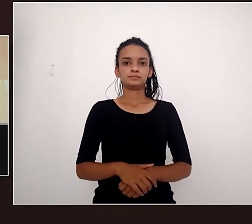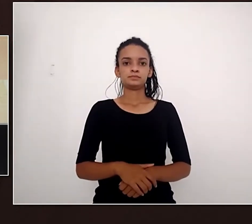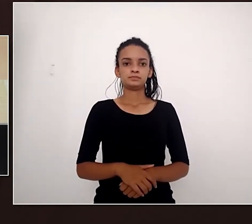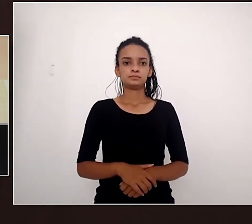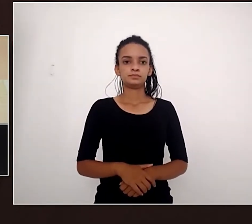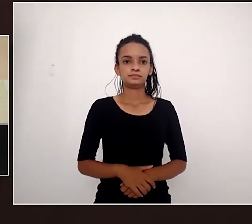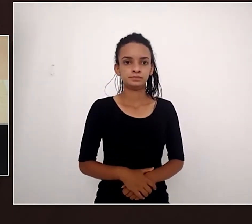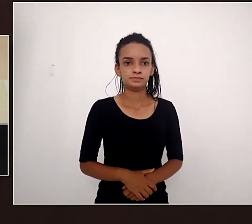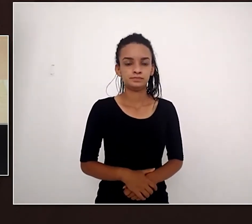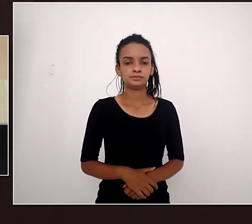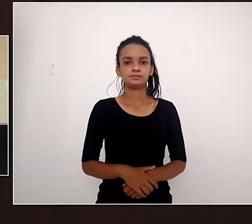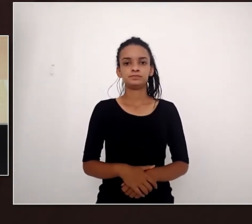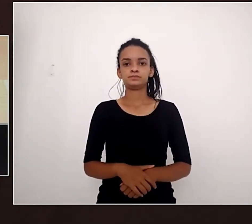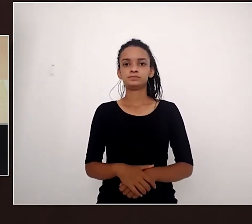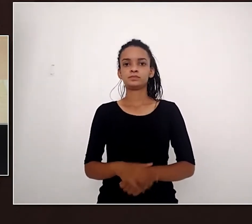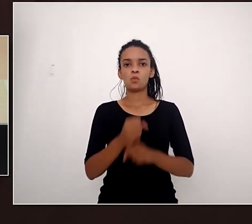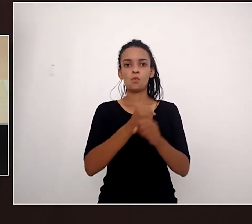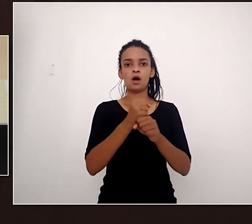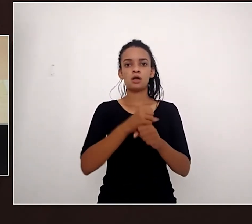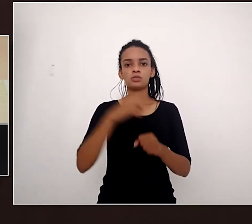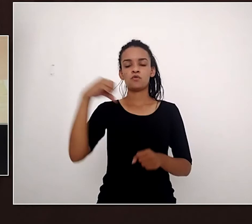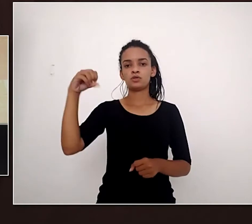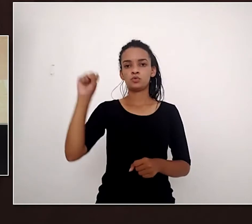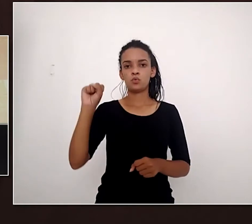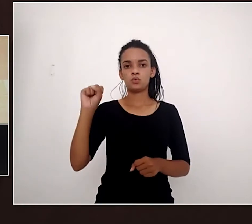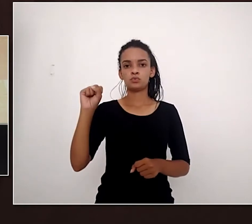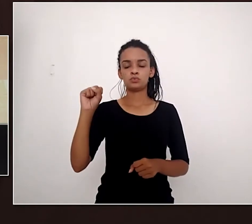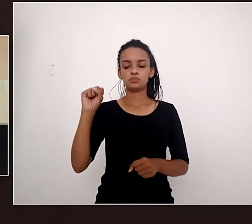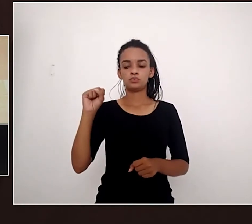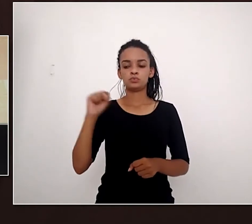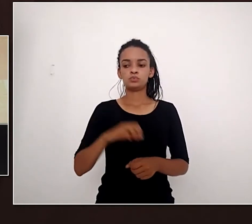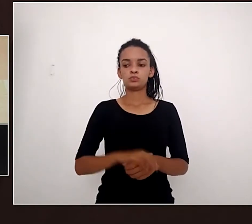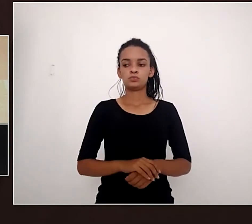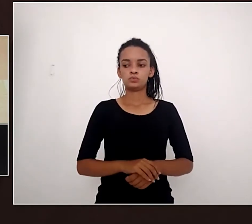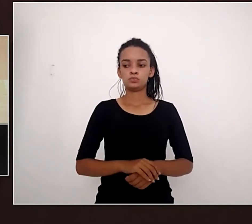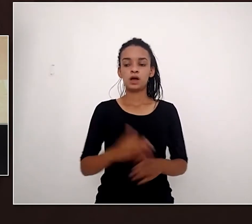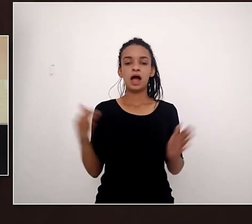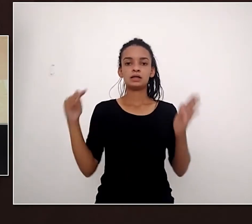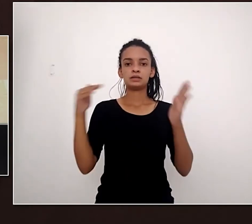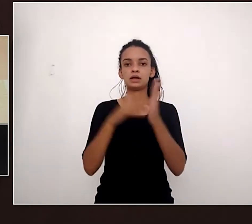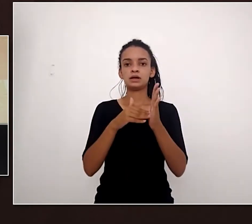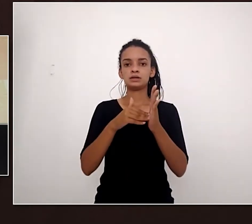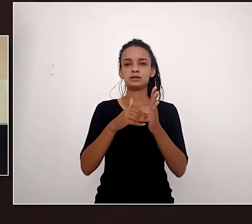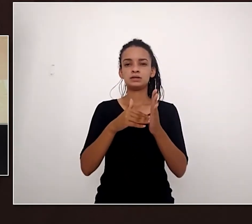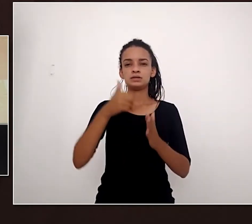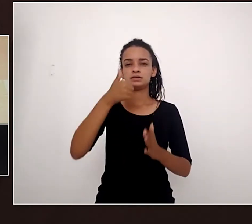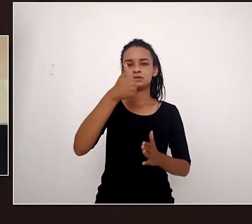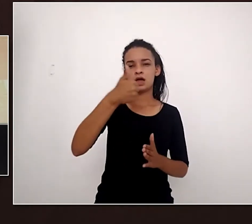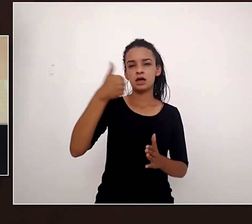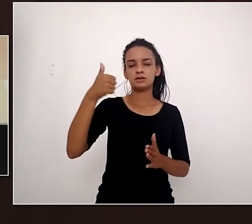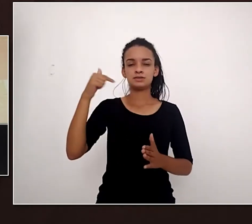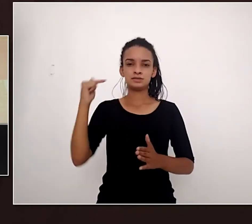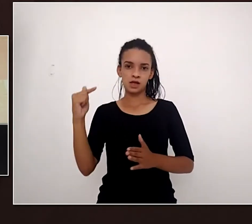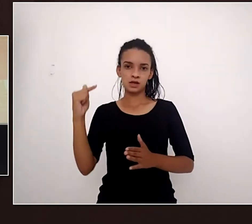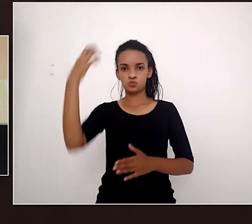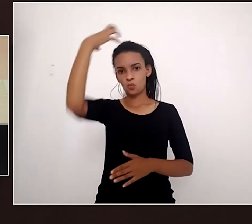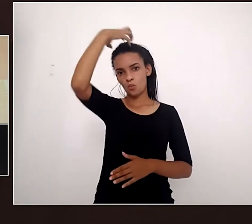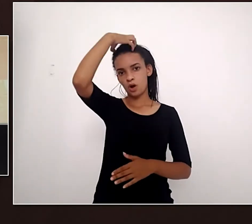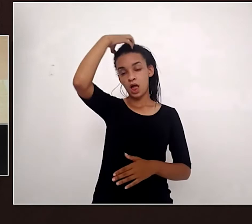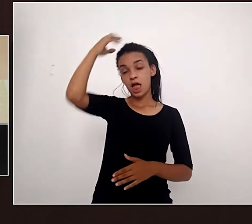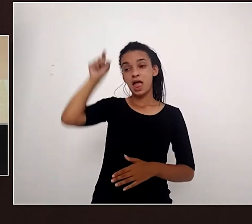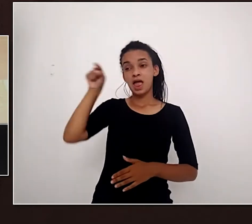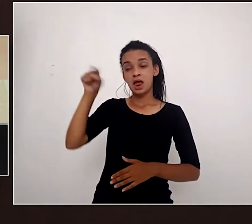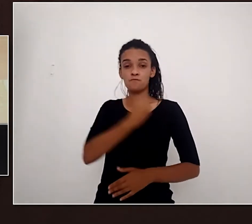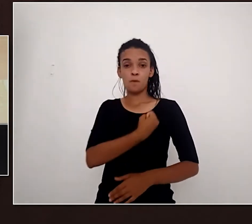98 até 117, tá? Vou parar dos imperadores aqui. Trajano foi um grande imperador, tá?